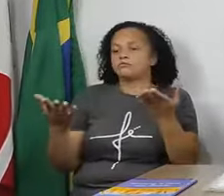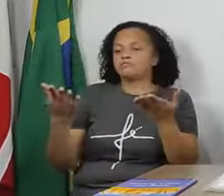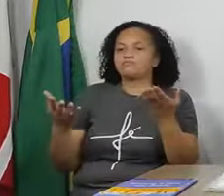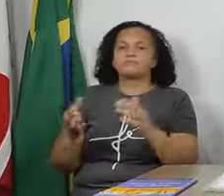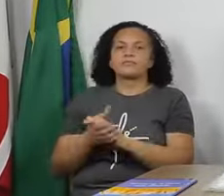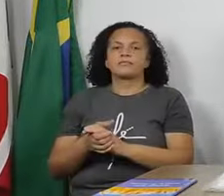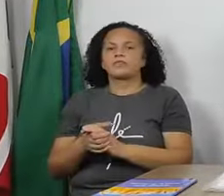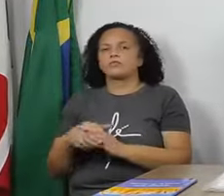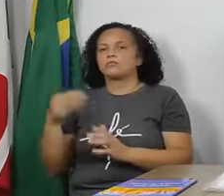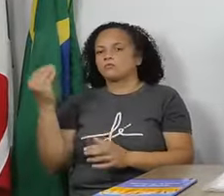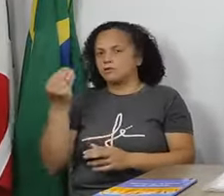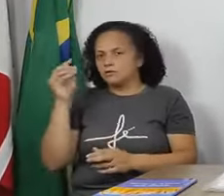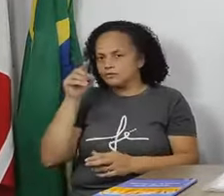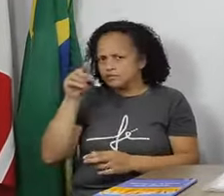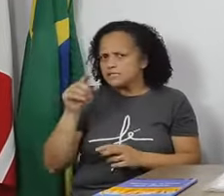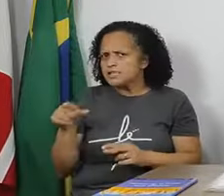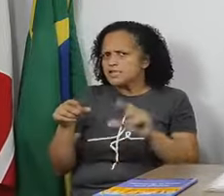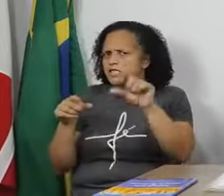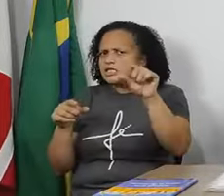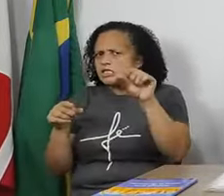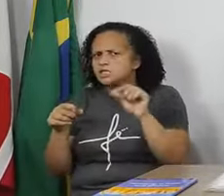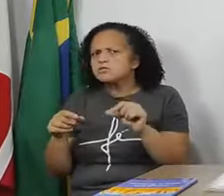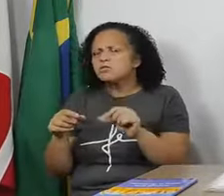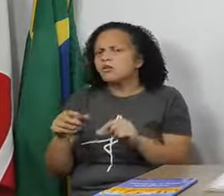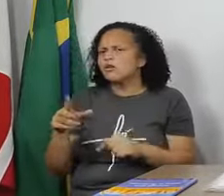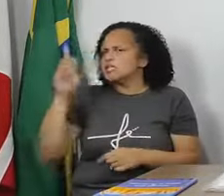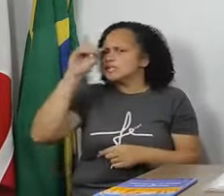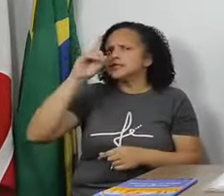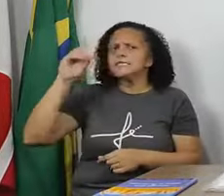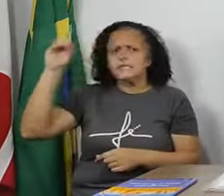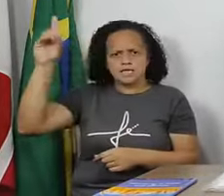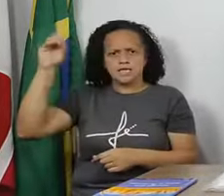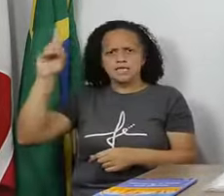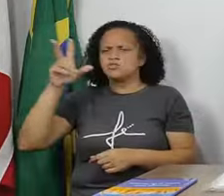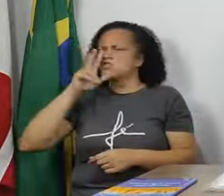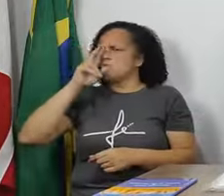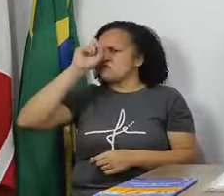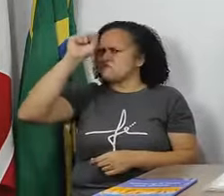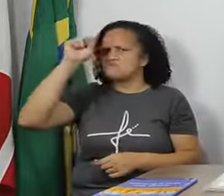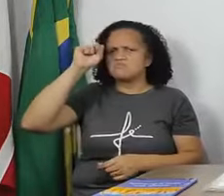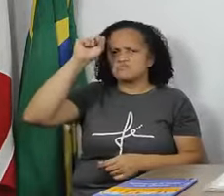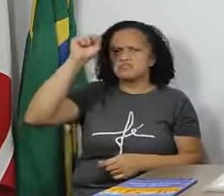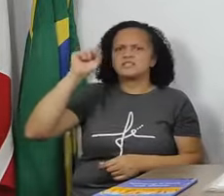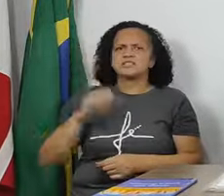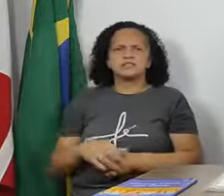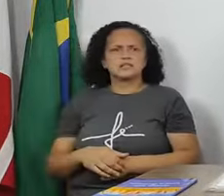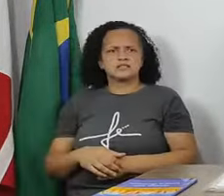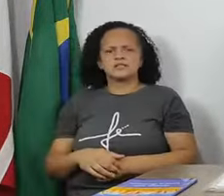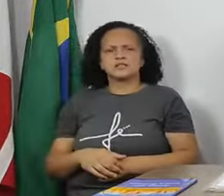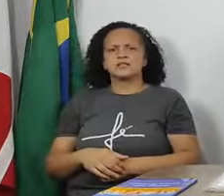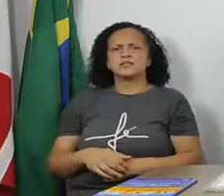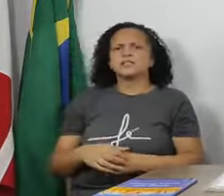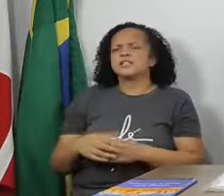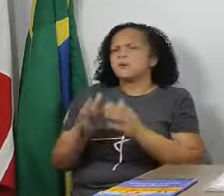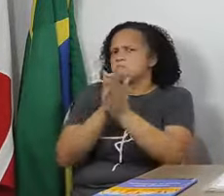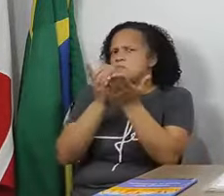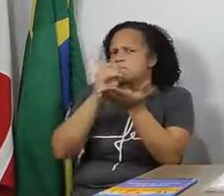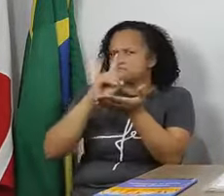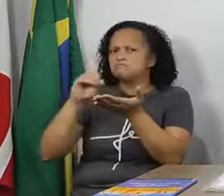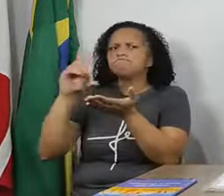A rocha, que é o próprio Cristo, a pedra angular, que é a própria palavra